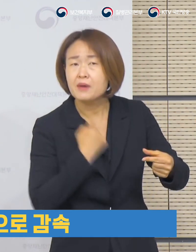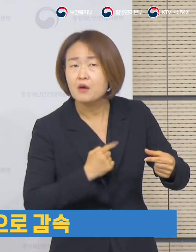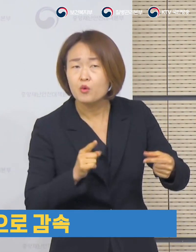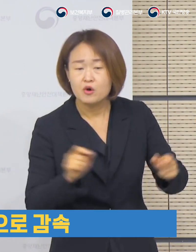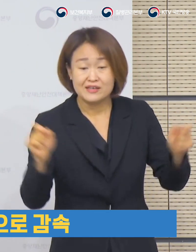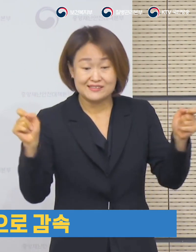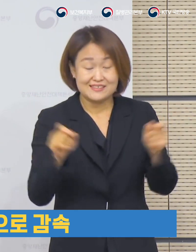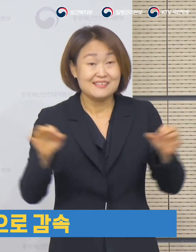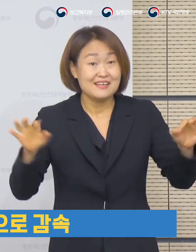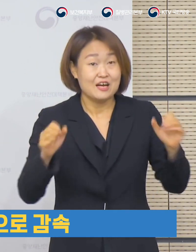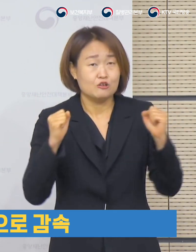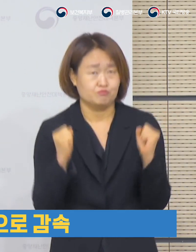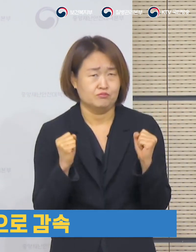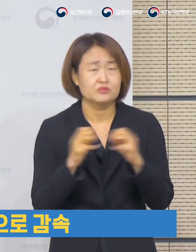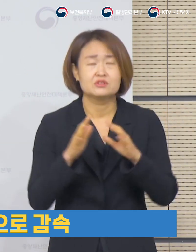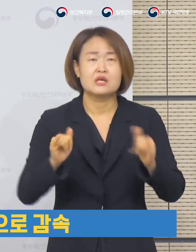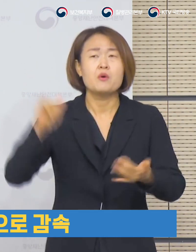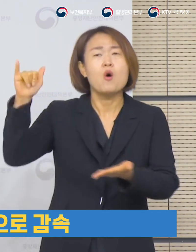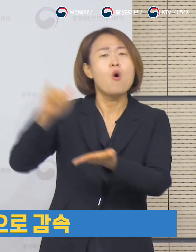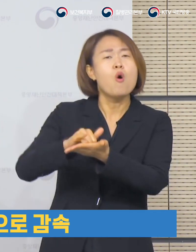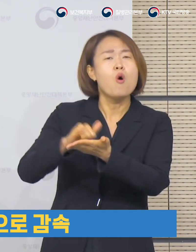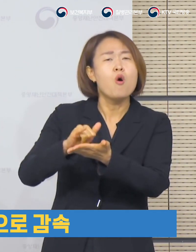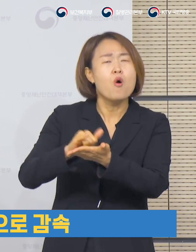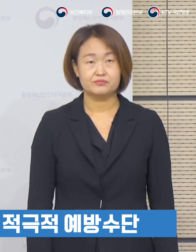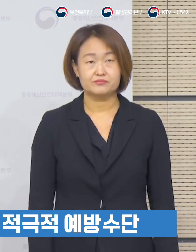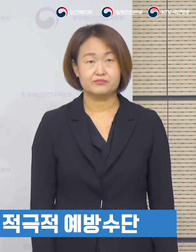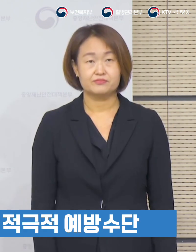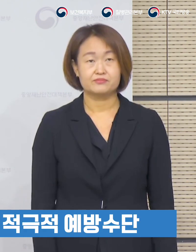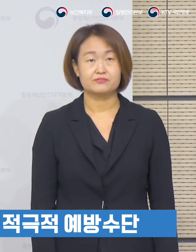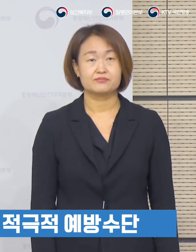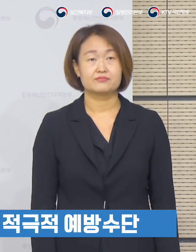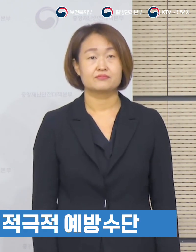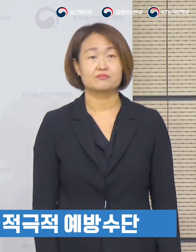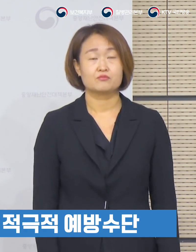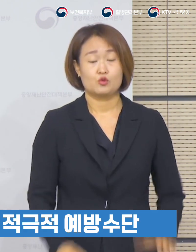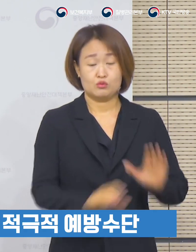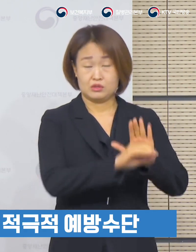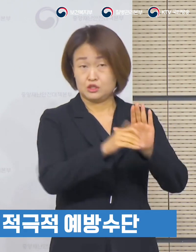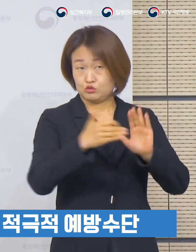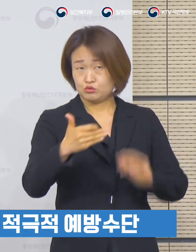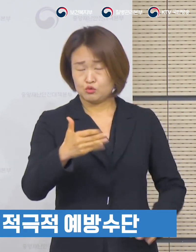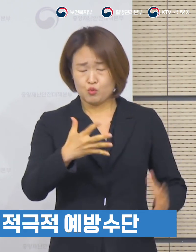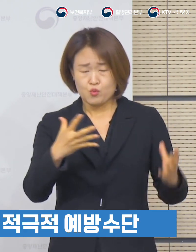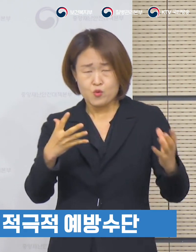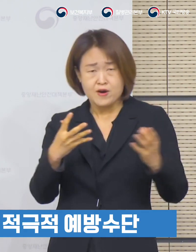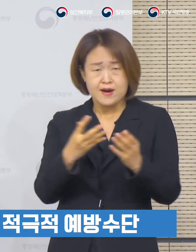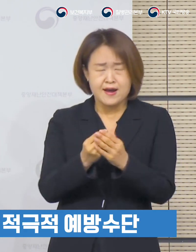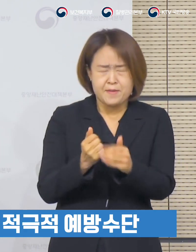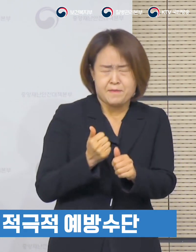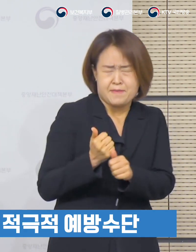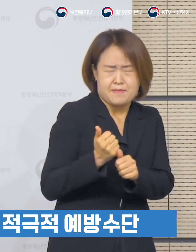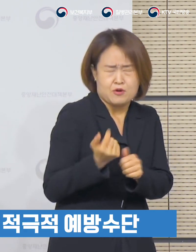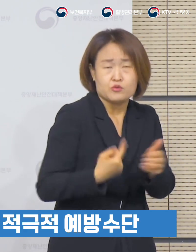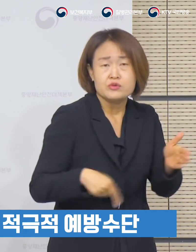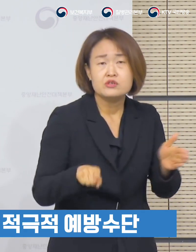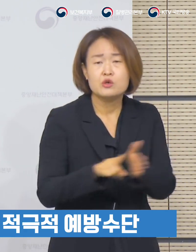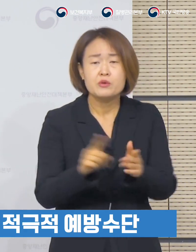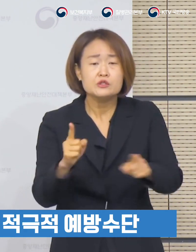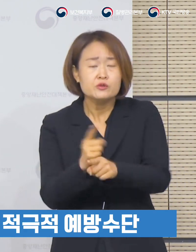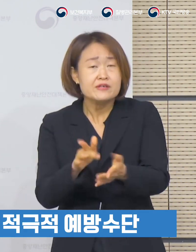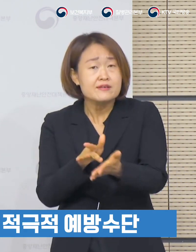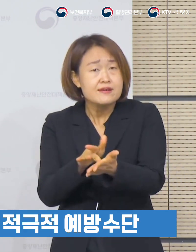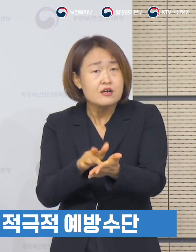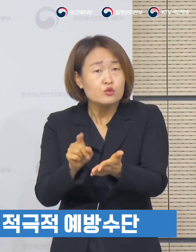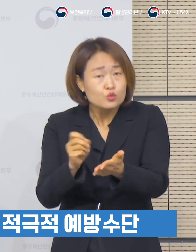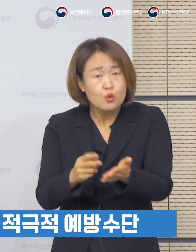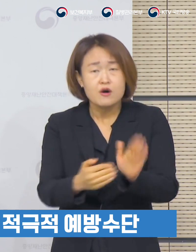단기 체류 외국인의 입국이 큰 폭으로 줄어들었습니다. 코로나19의 완전한 극복을 위해서는 치료제와